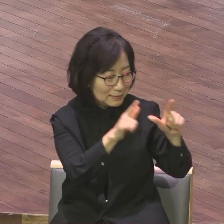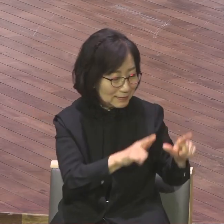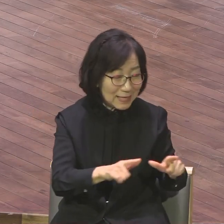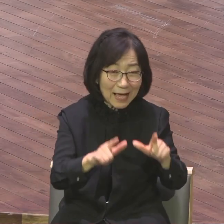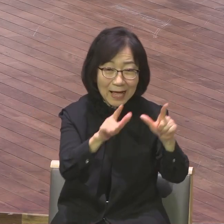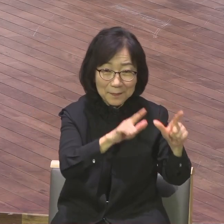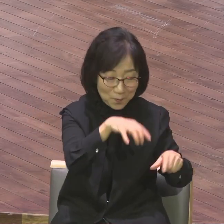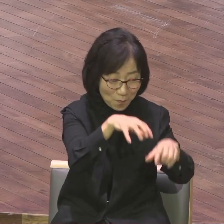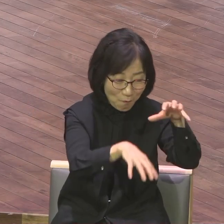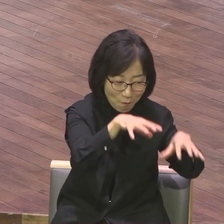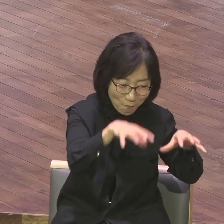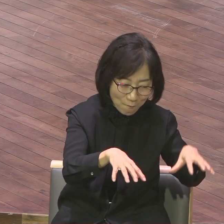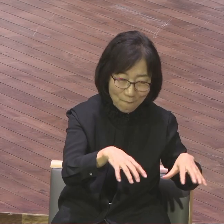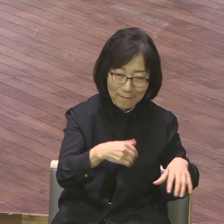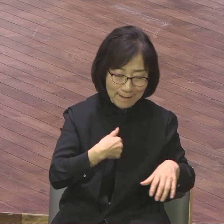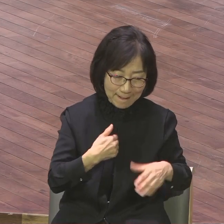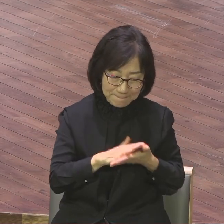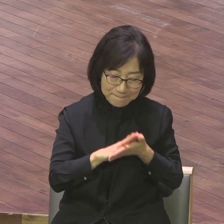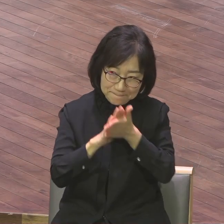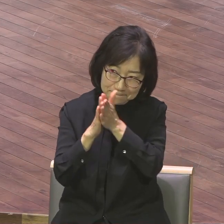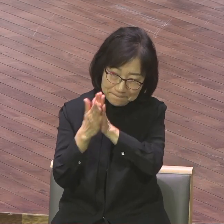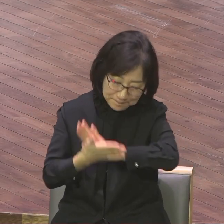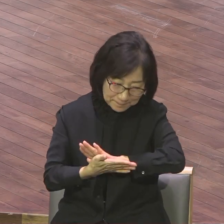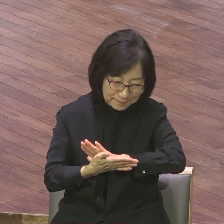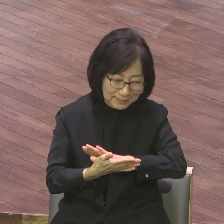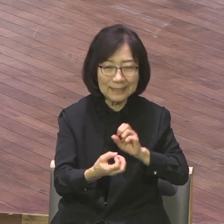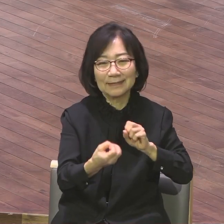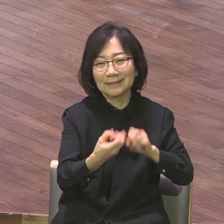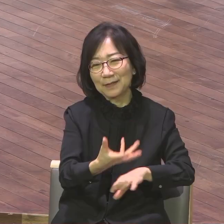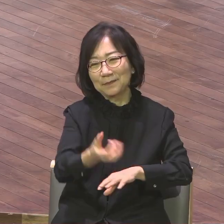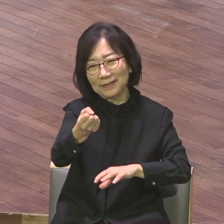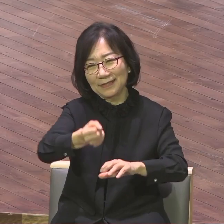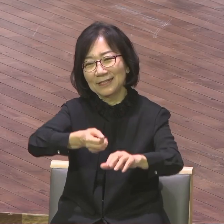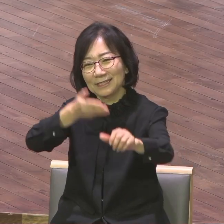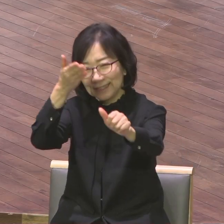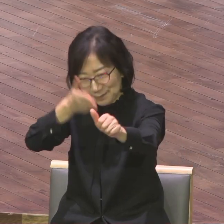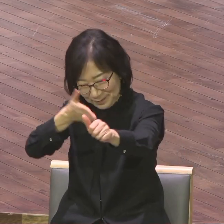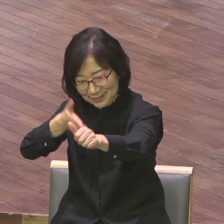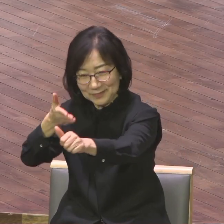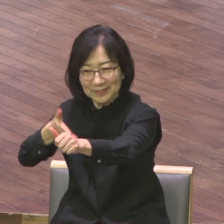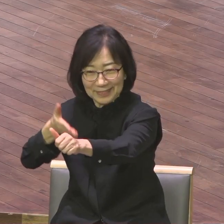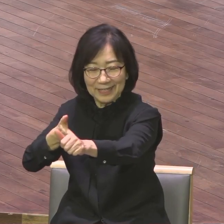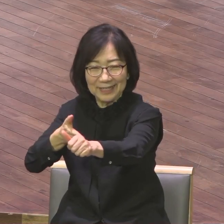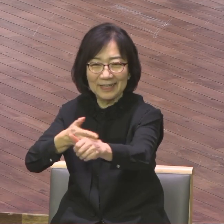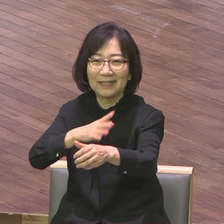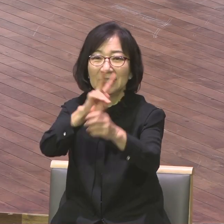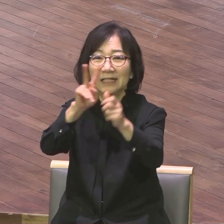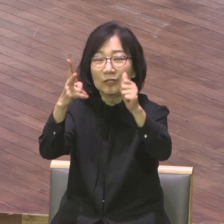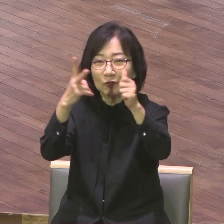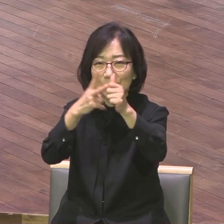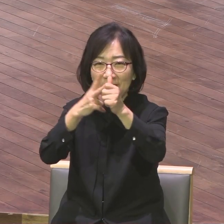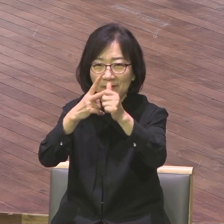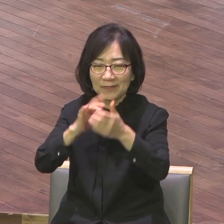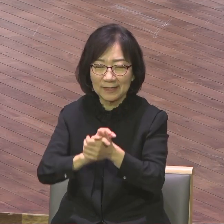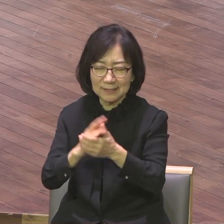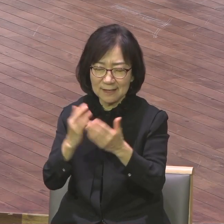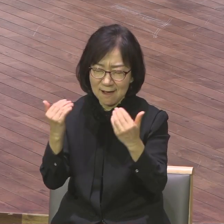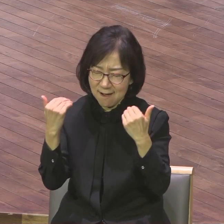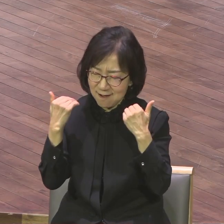제물이어서 변화의 응답을 받는 그런 정거 있기를 제물로 축복합니다. 두 번째로 성장의